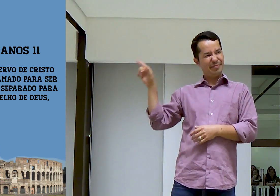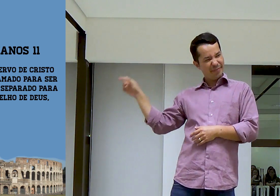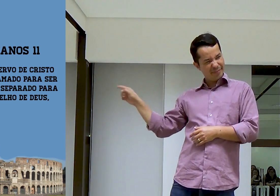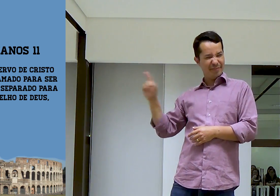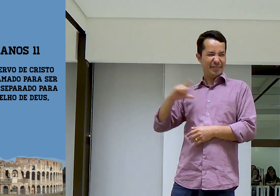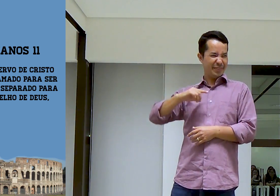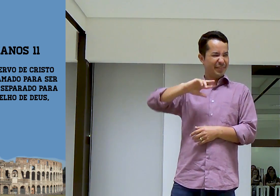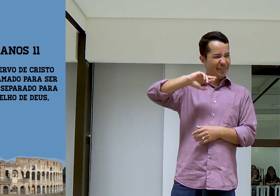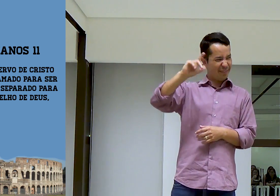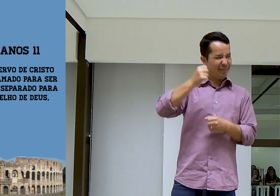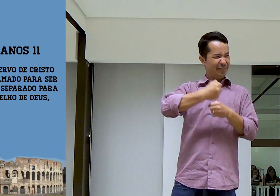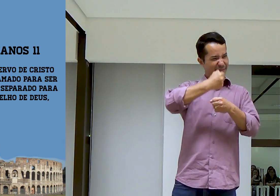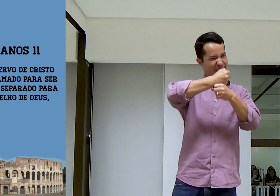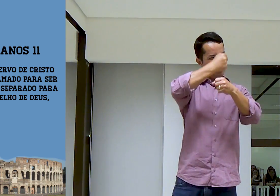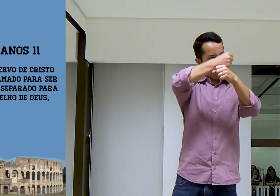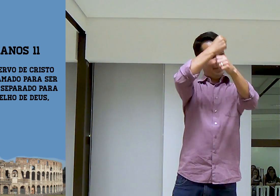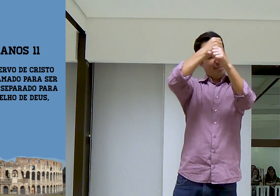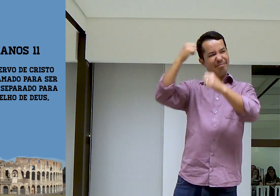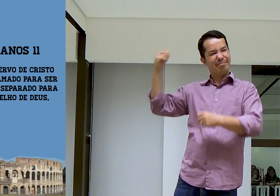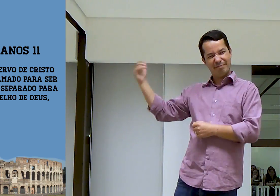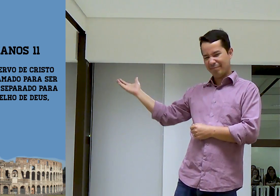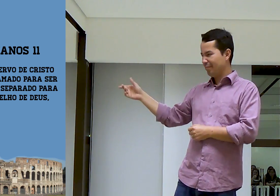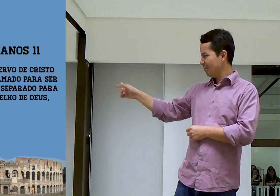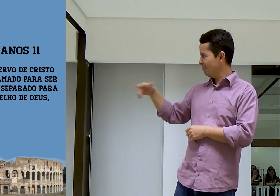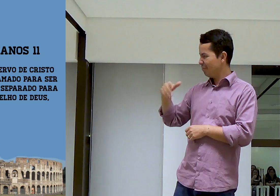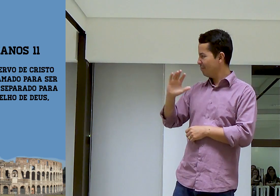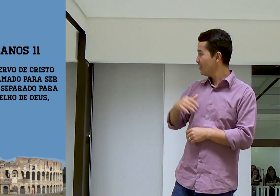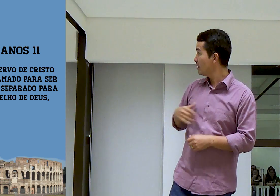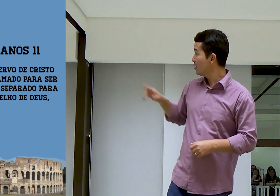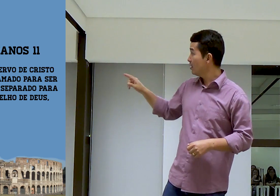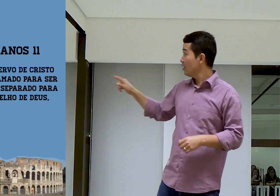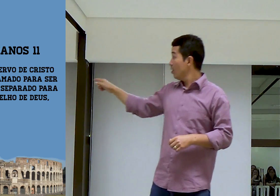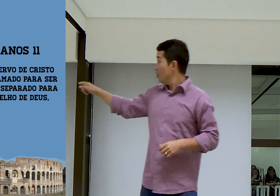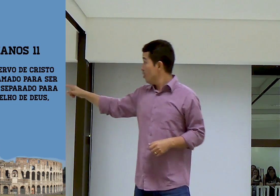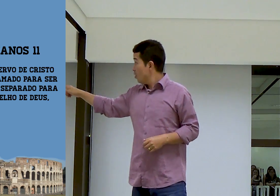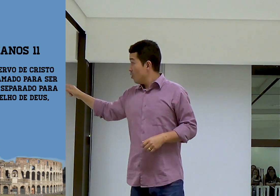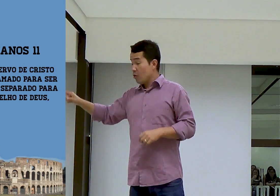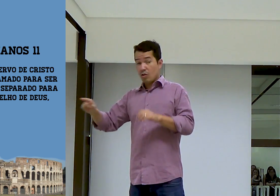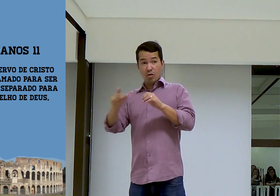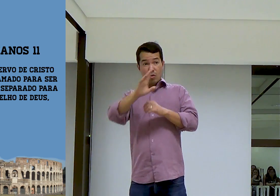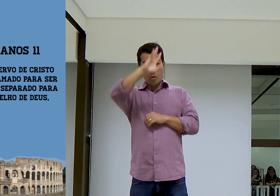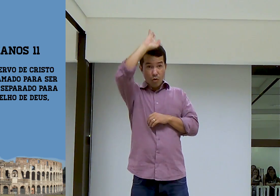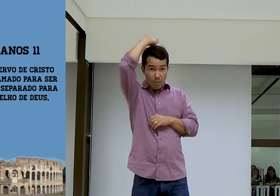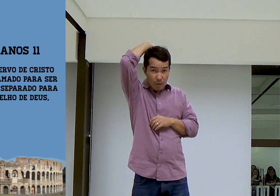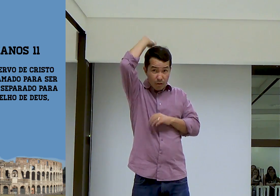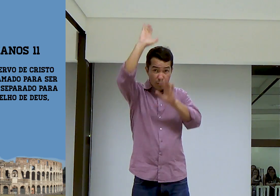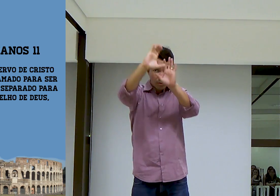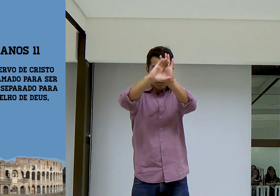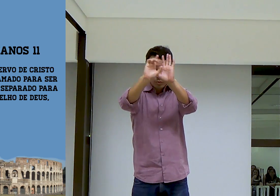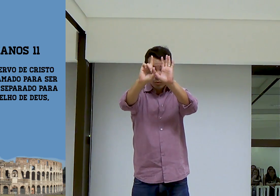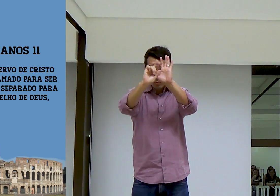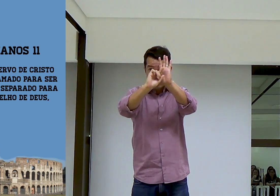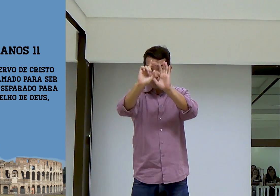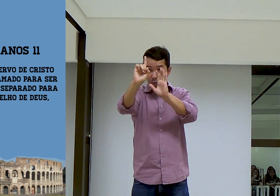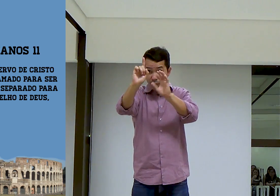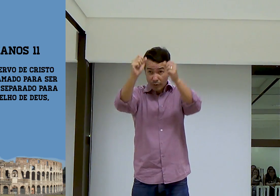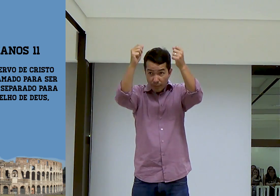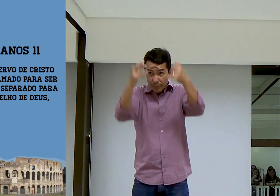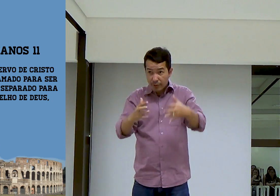coliseu, aquela construção grande, bela ali, toda diferente. Diz ali,